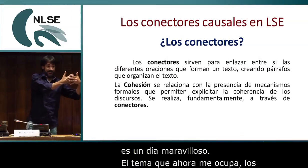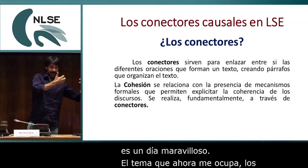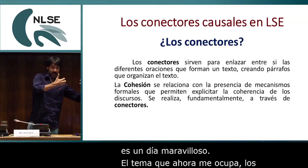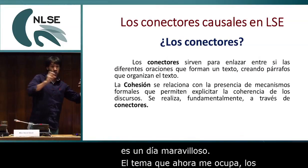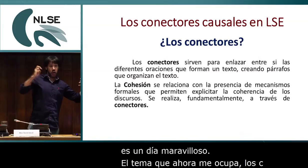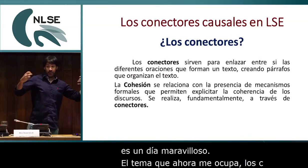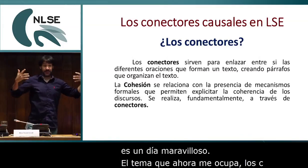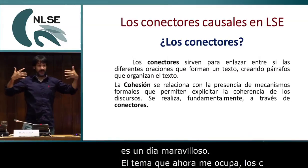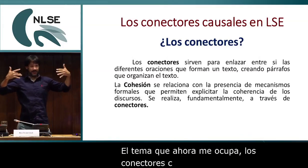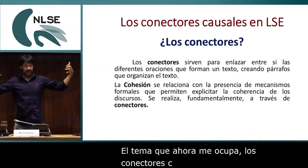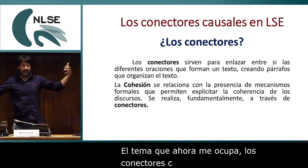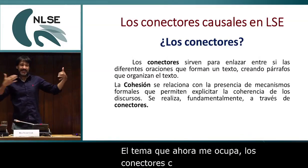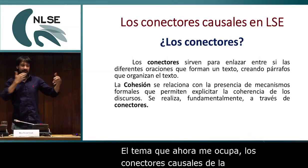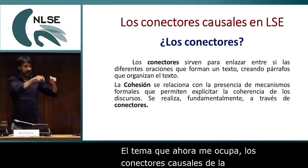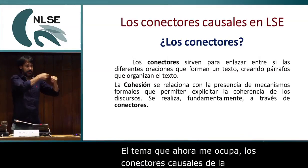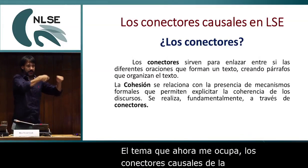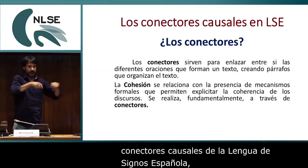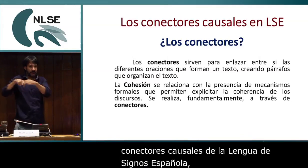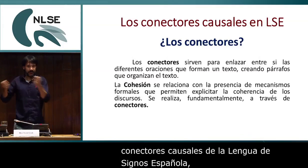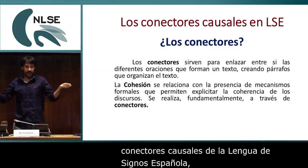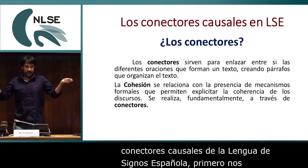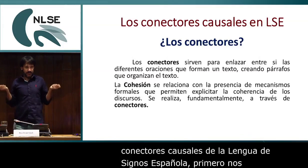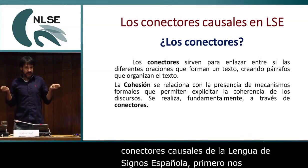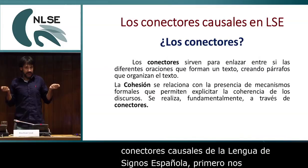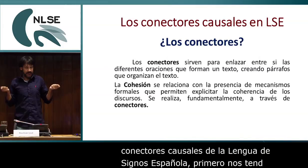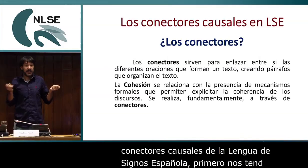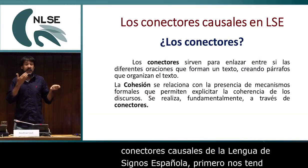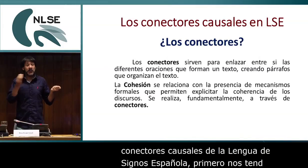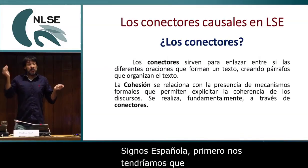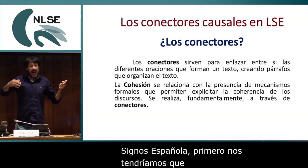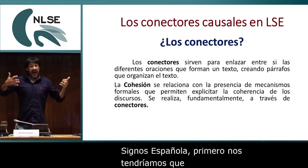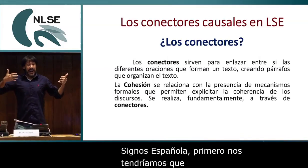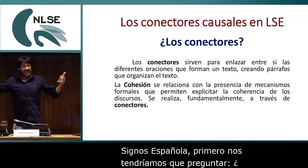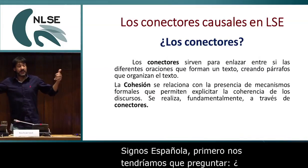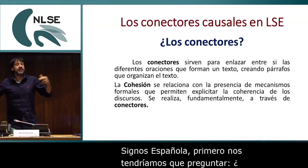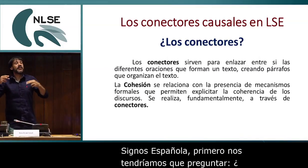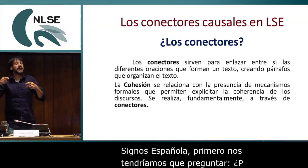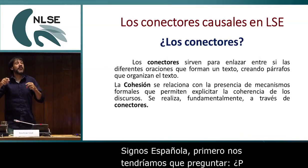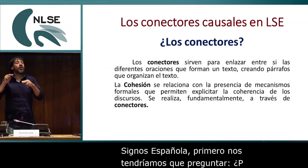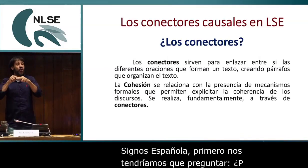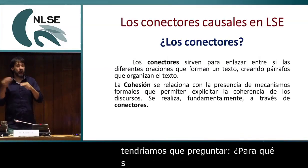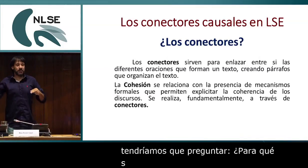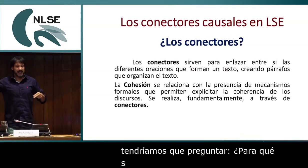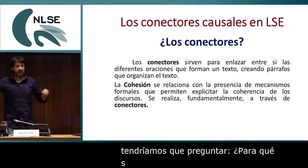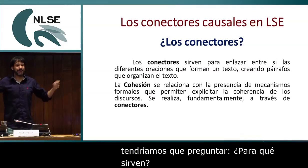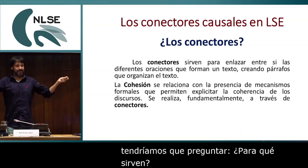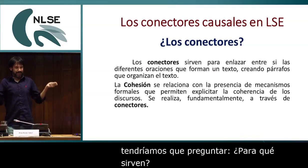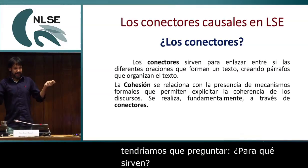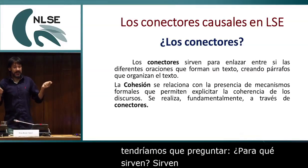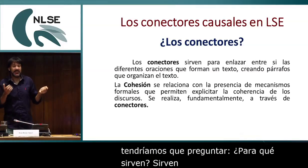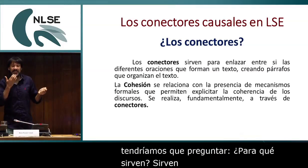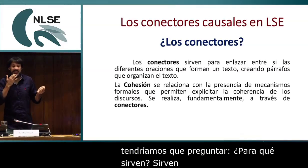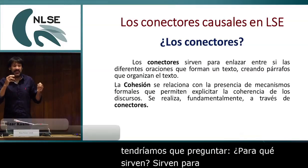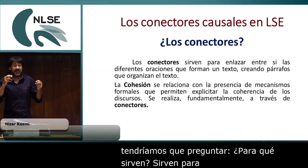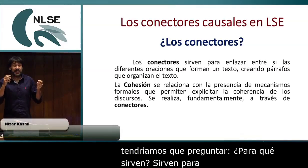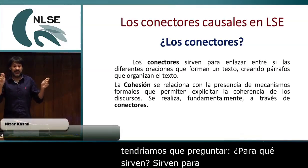tendríamos que preguntar ¿para qué sirven? Sirven para atar o unir dos frases y